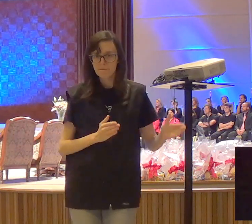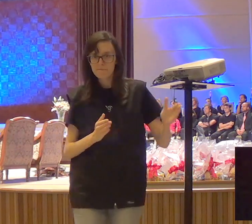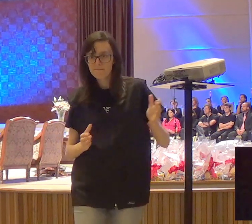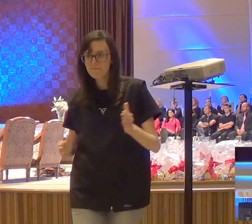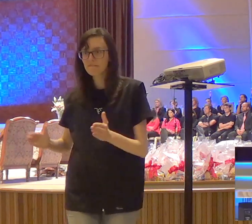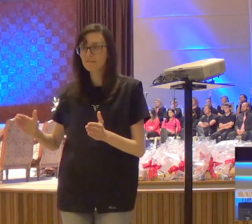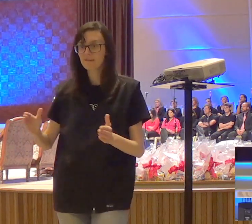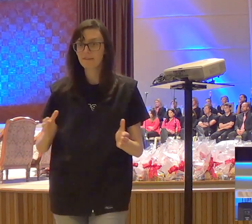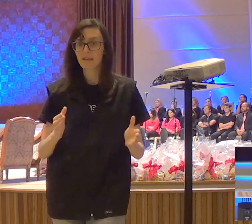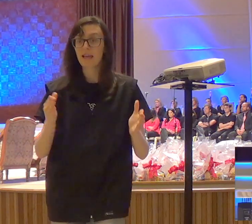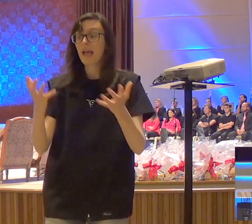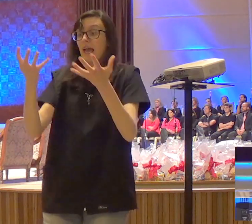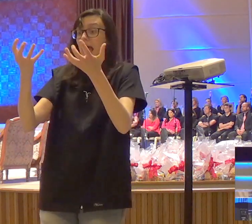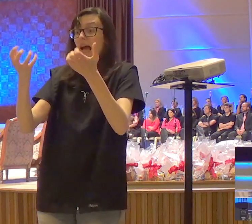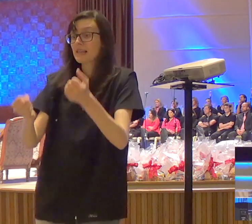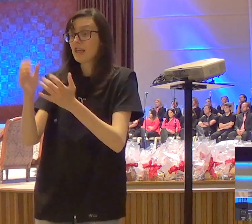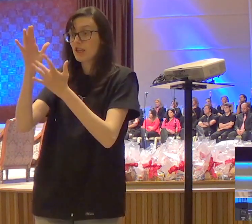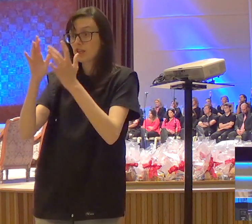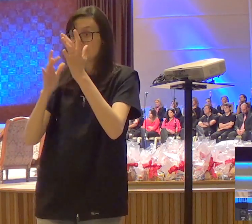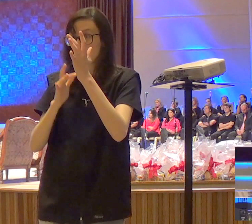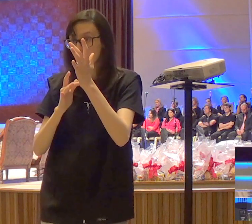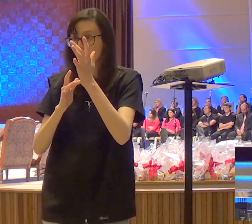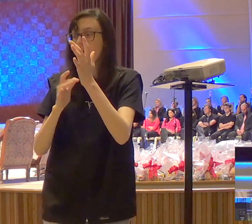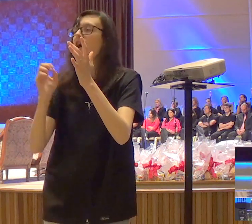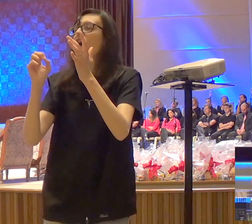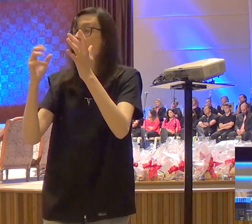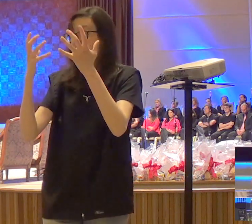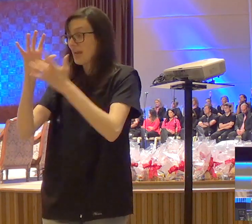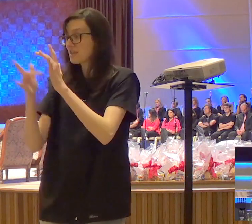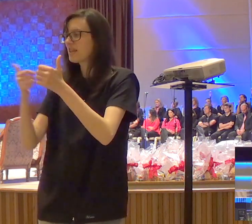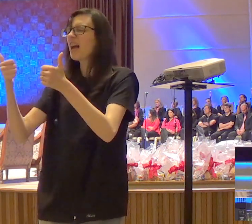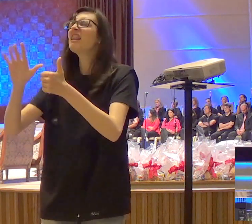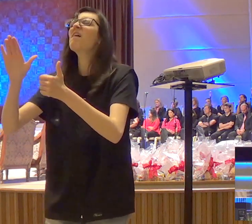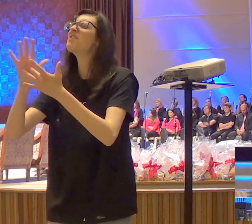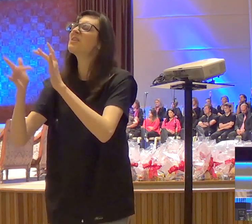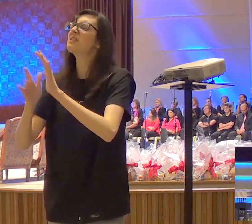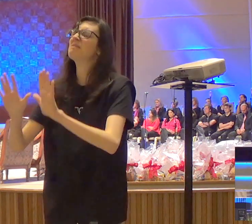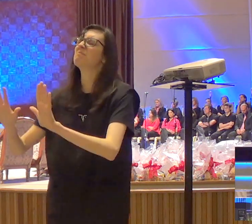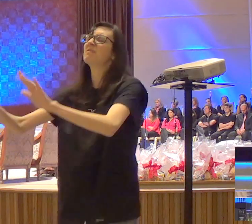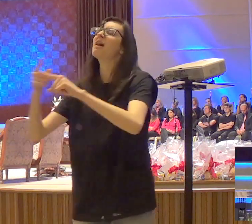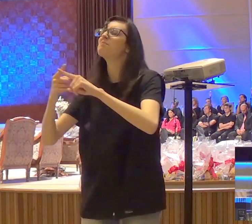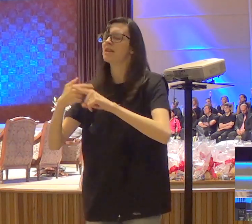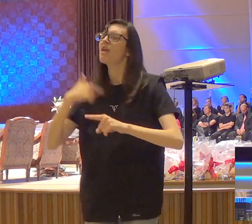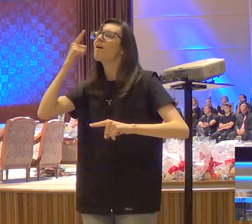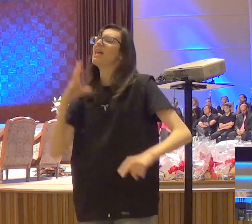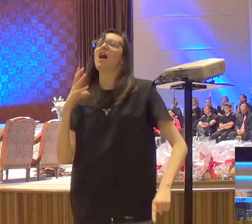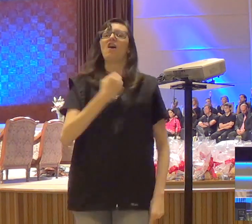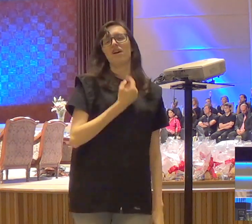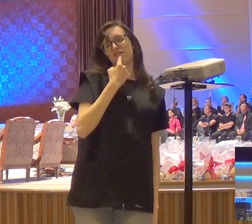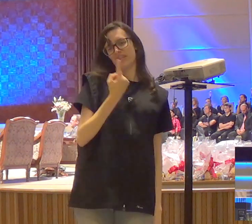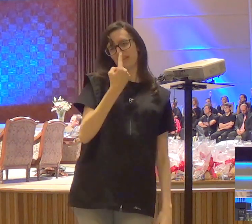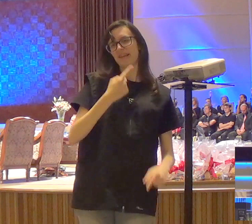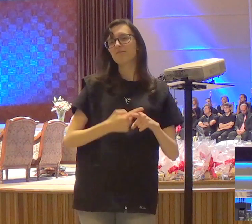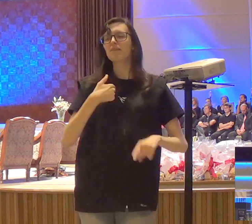Jesus, then you don't need a savior. Então você não precisa de salvador. You're saving yourself. Você se salva sozinho.